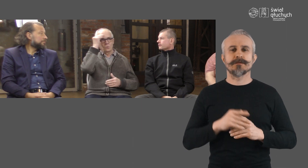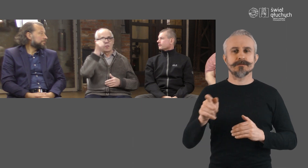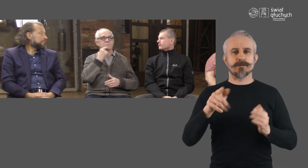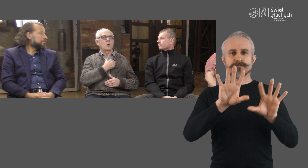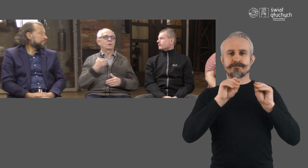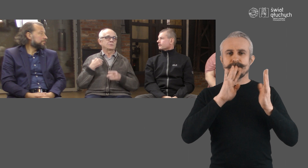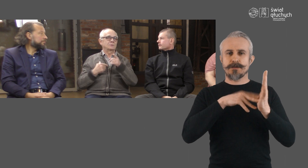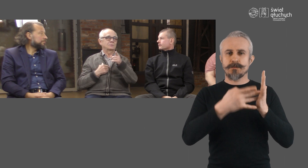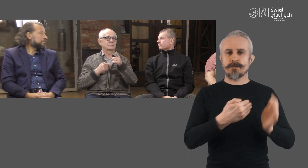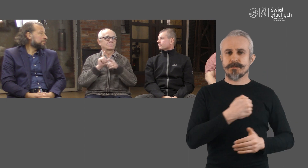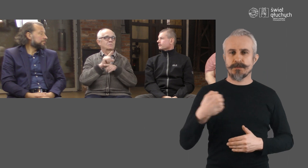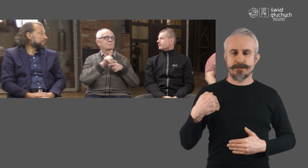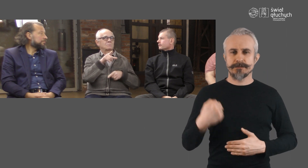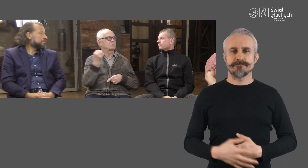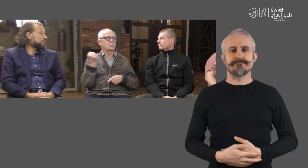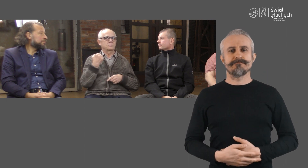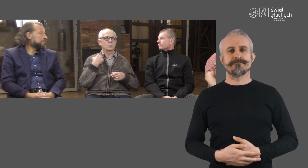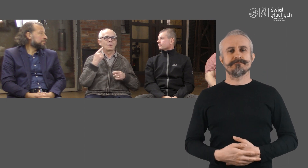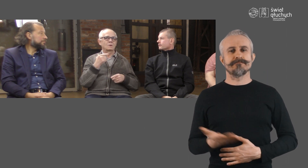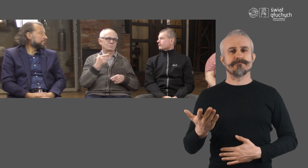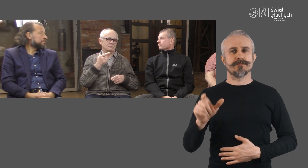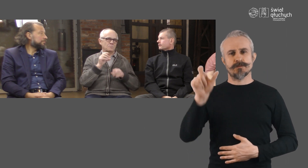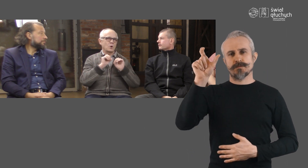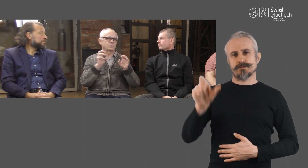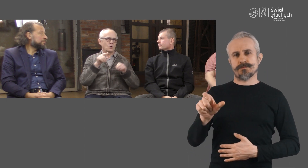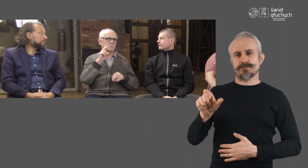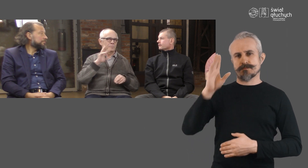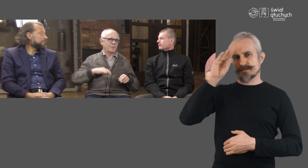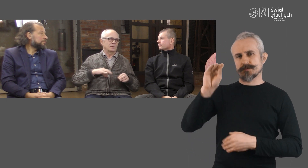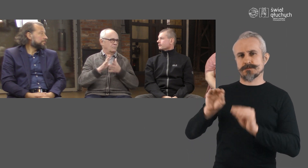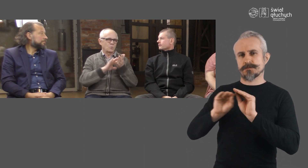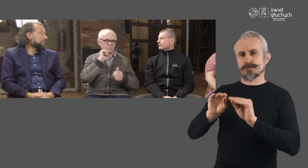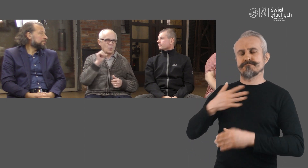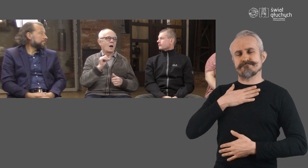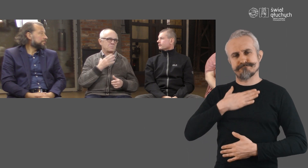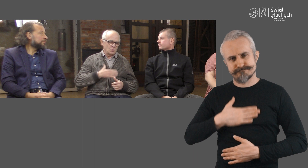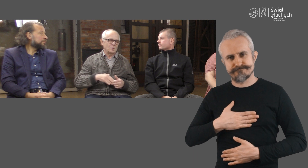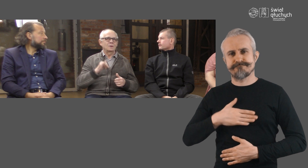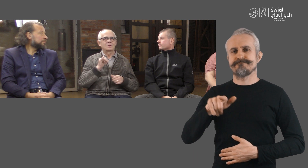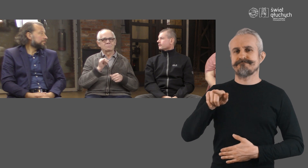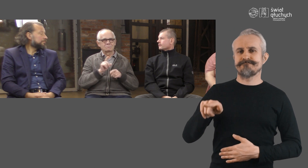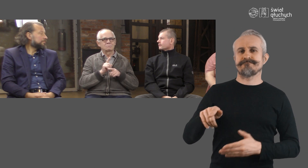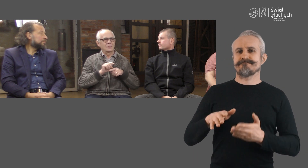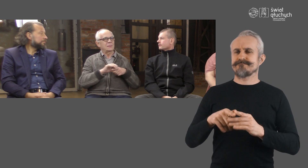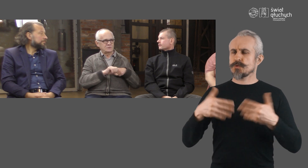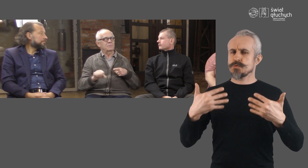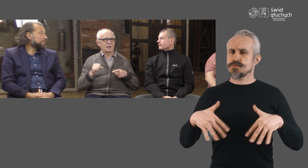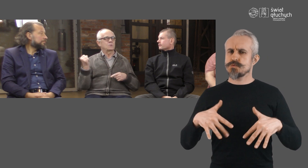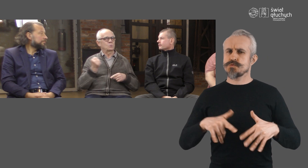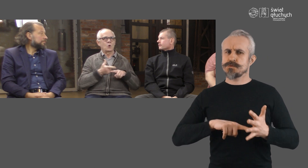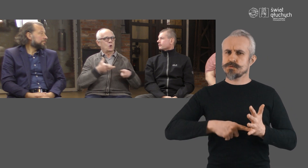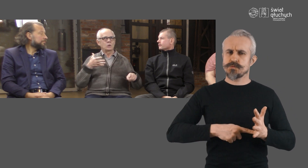No, dzięki poprawie jakby poziomu języka polskiego pan profesor w ogóle nie migał, był bardzo